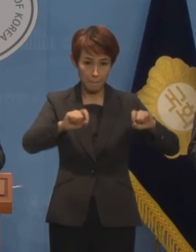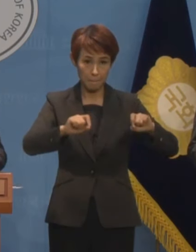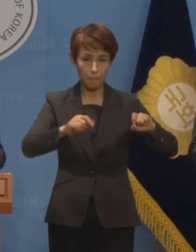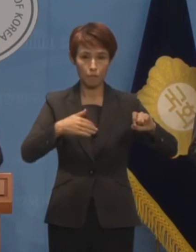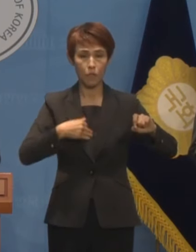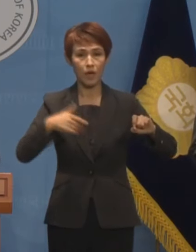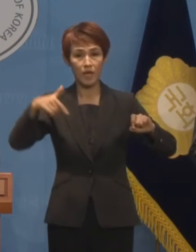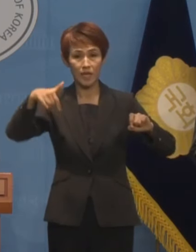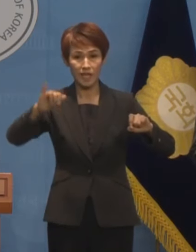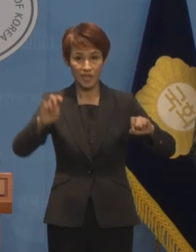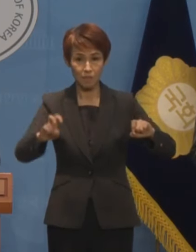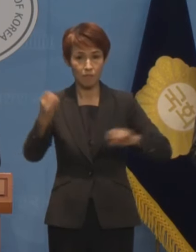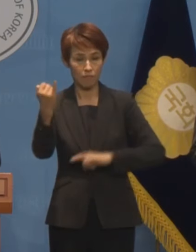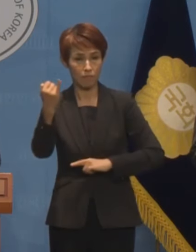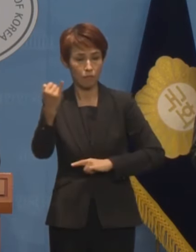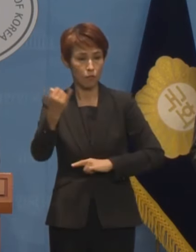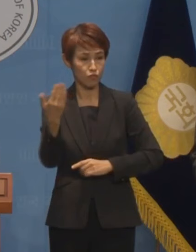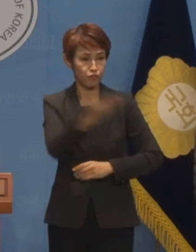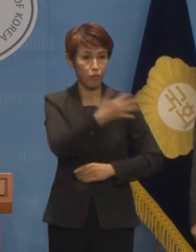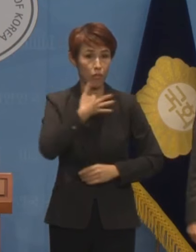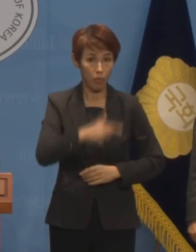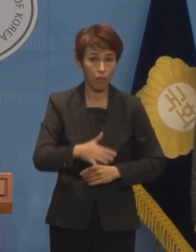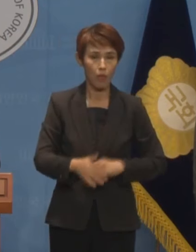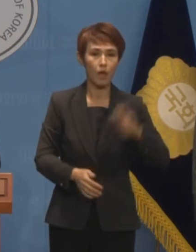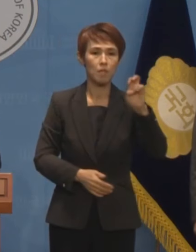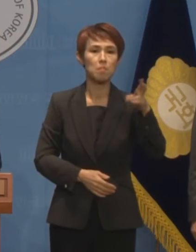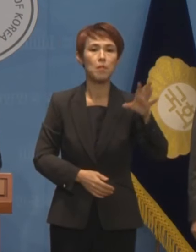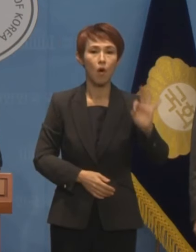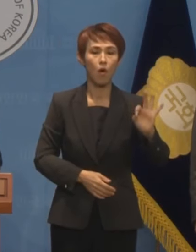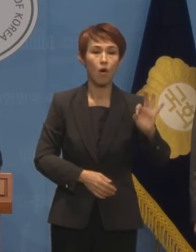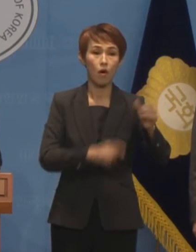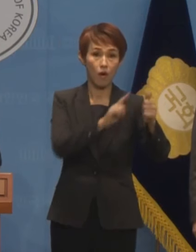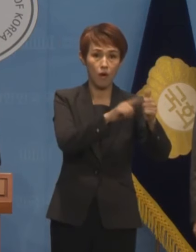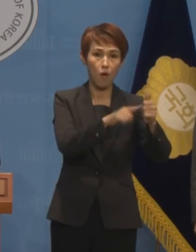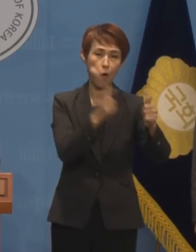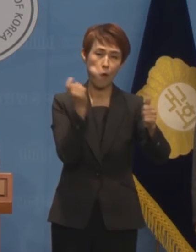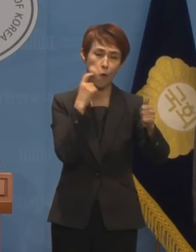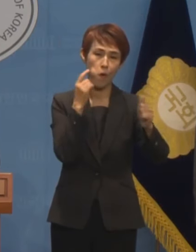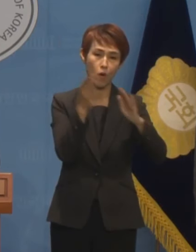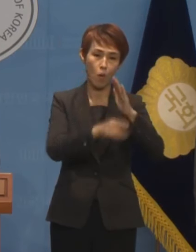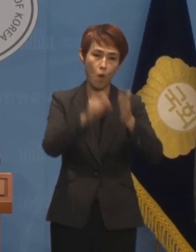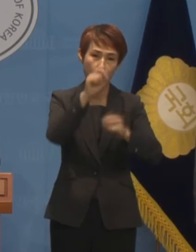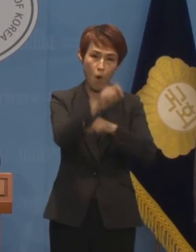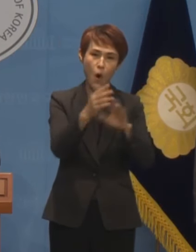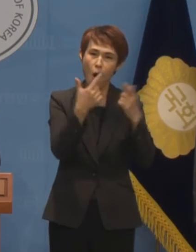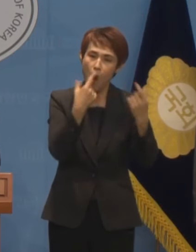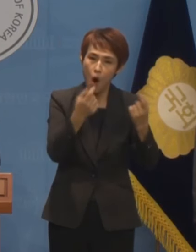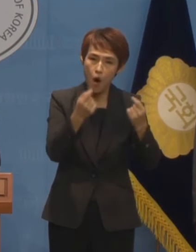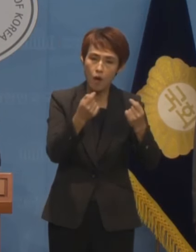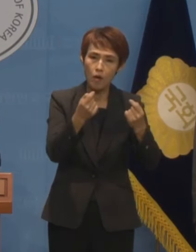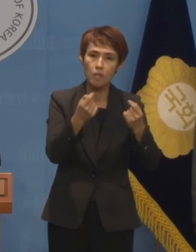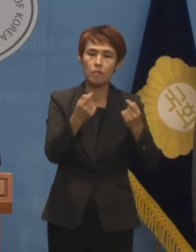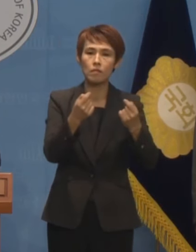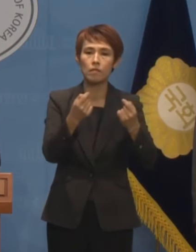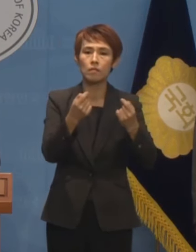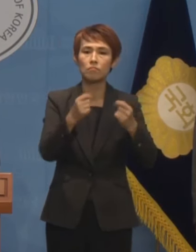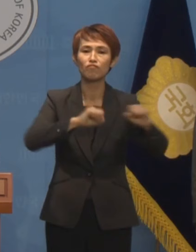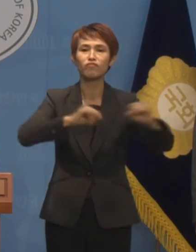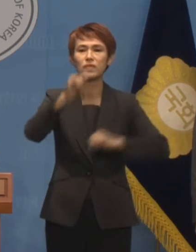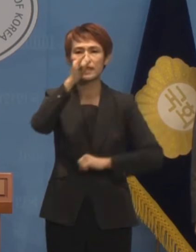것이라면 명 씨는 허위로 공직자 행세를 하며 산단 정보를 보고받은 것이 아닌가요?